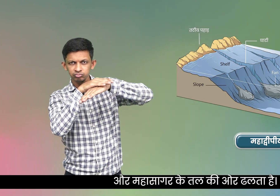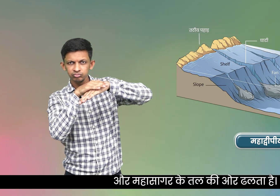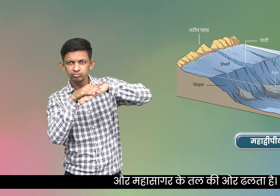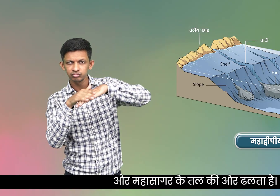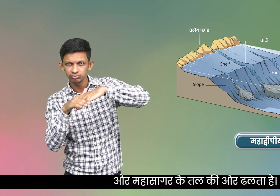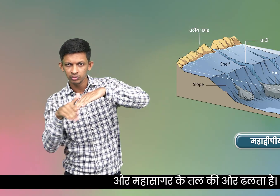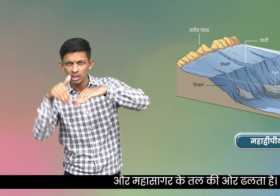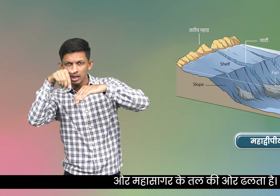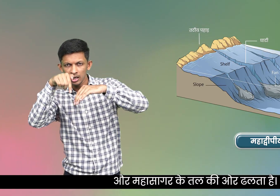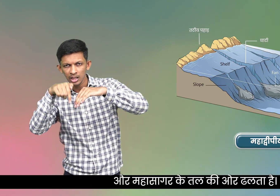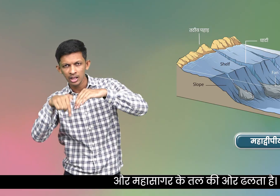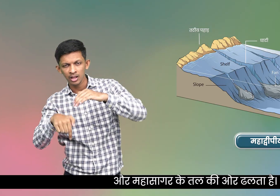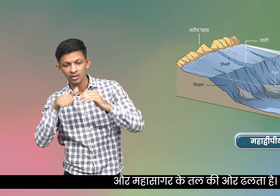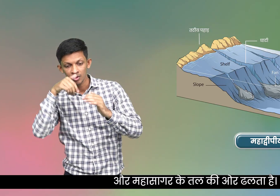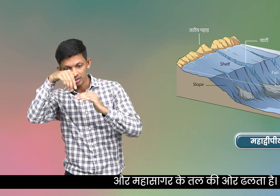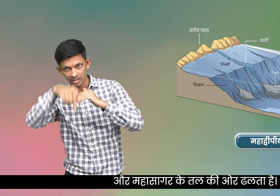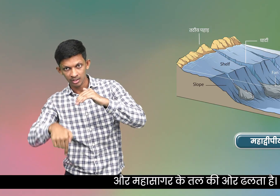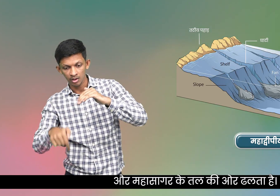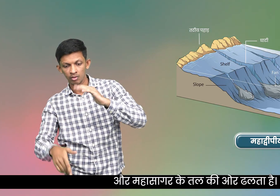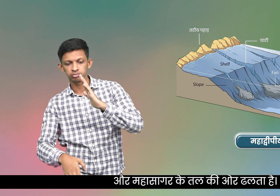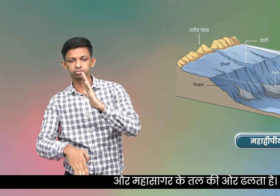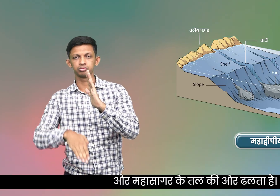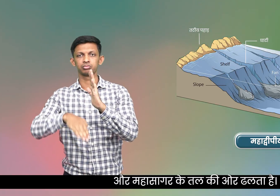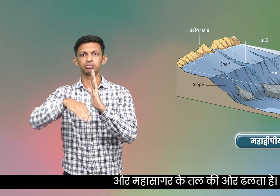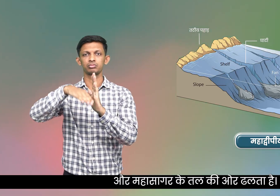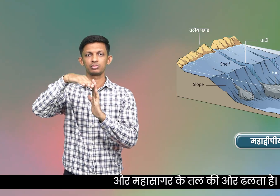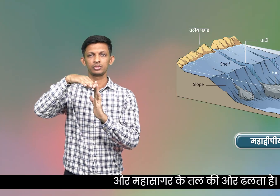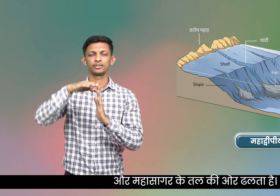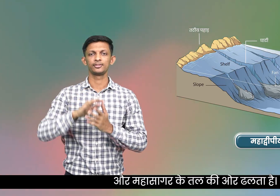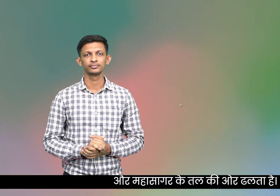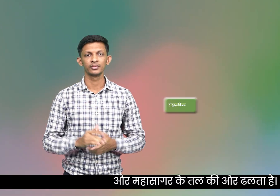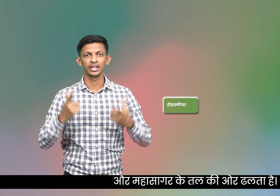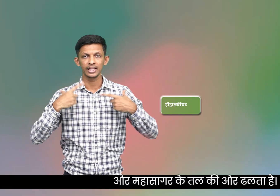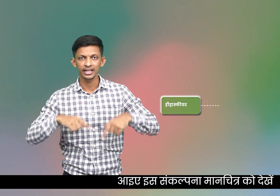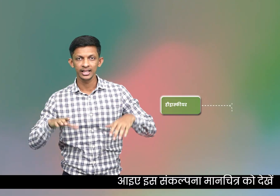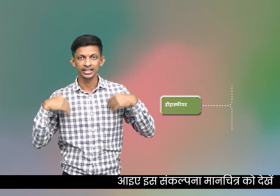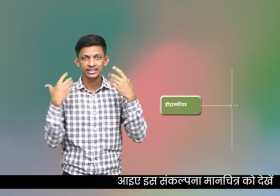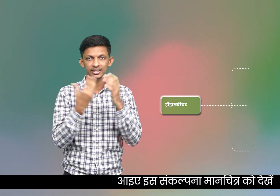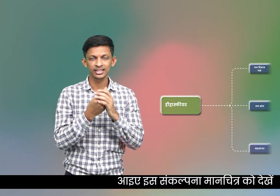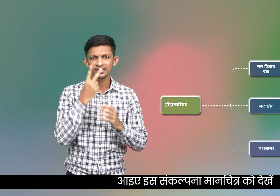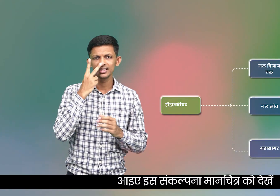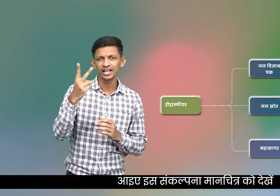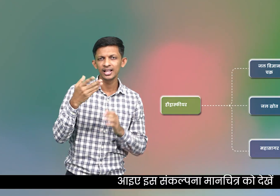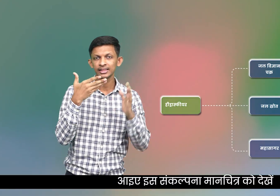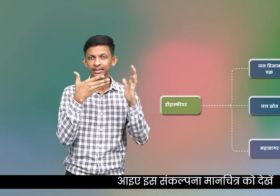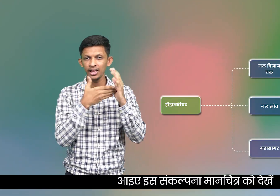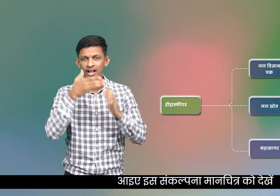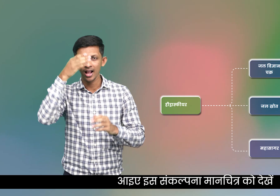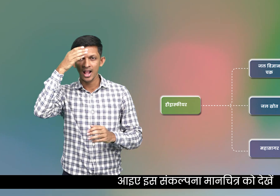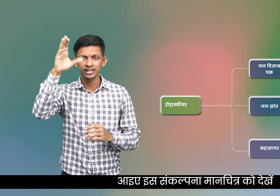और महासागर के तल की ओर ढलता है। आइए इस संकल्पना मानचित्र